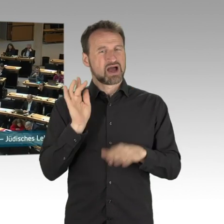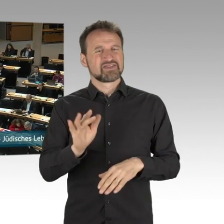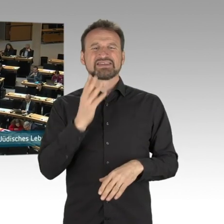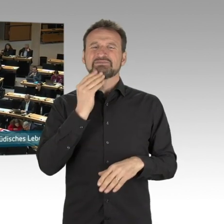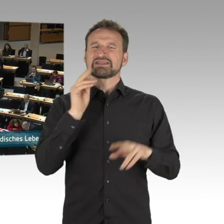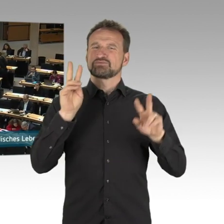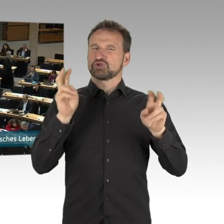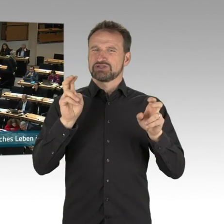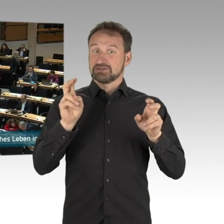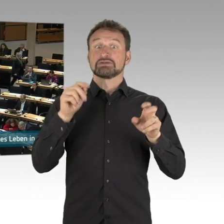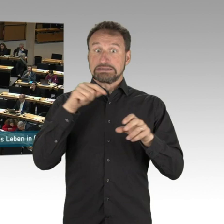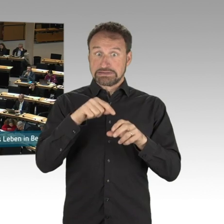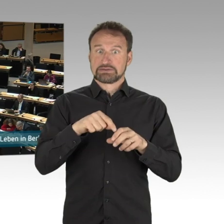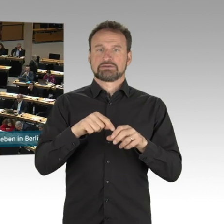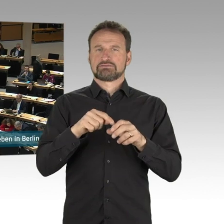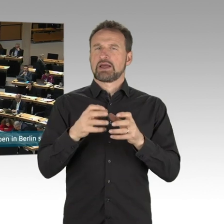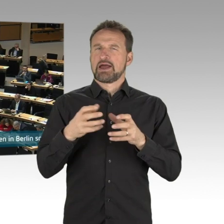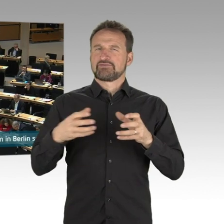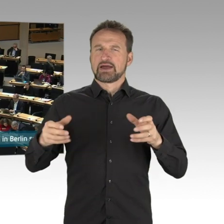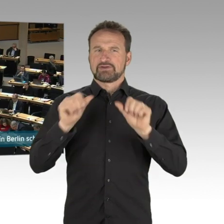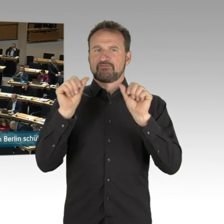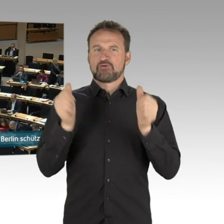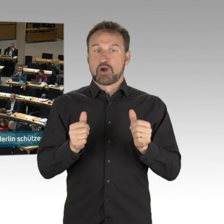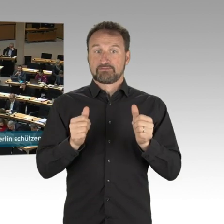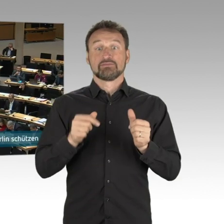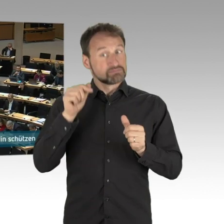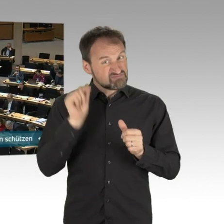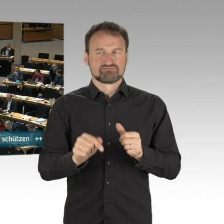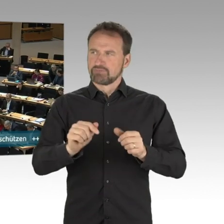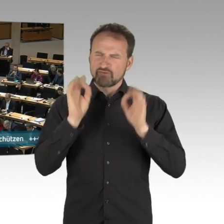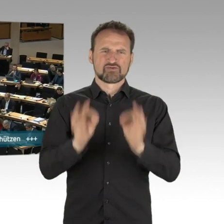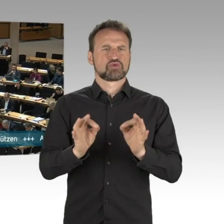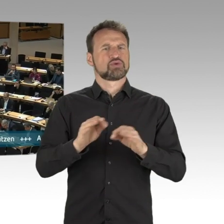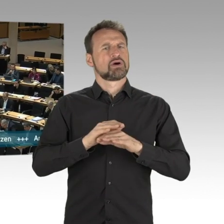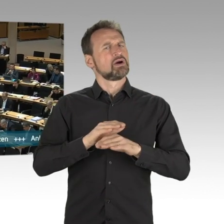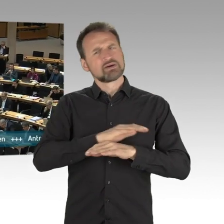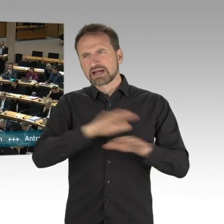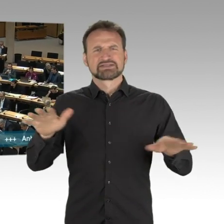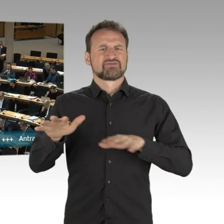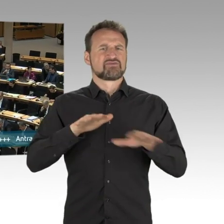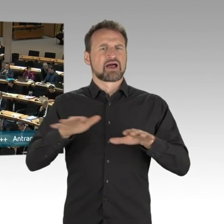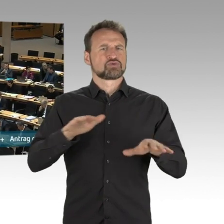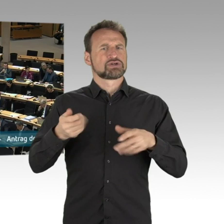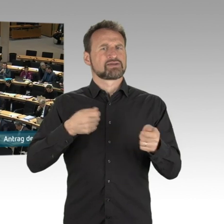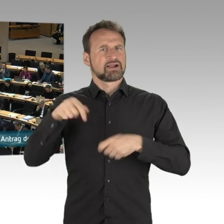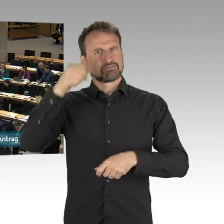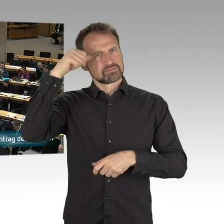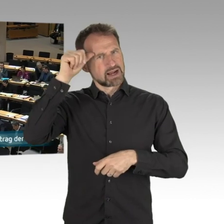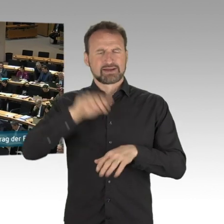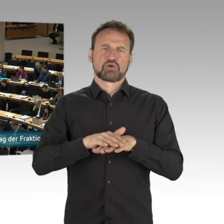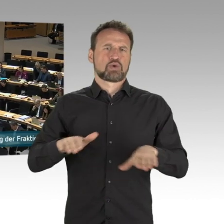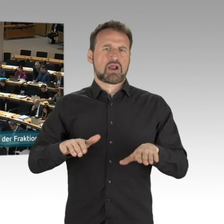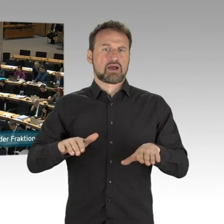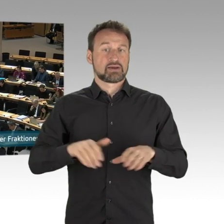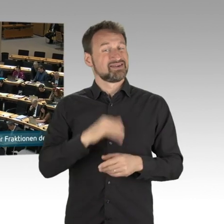des Handlungsspektrums. Jede Form von Antisemitismus muss und soll abgewehrt werden, ganz egal, von welchen Personen oder welchen